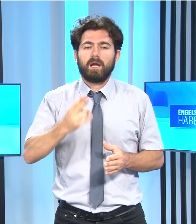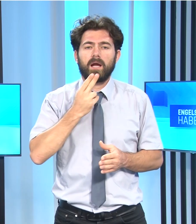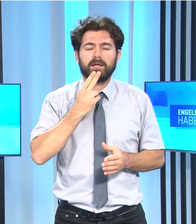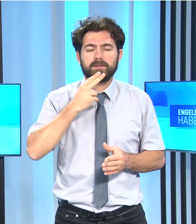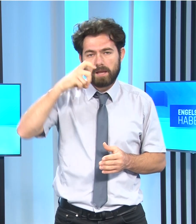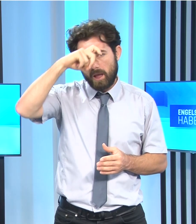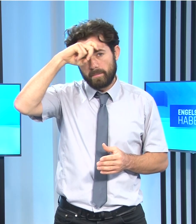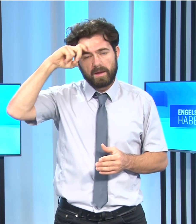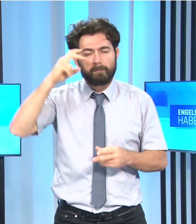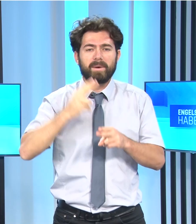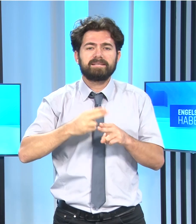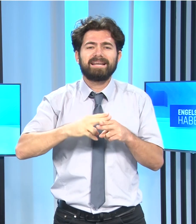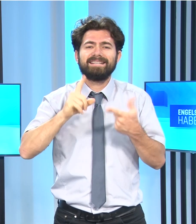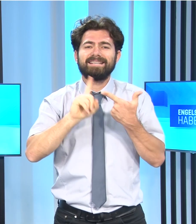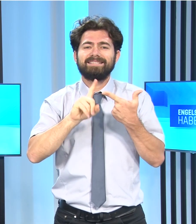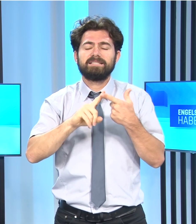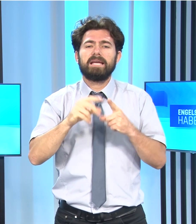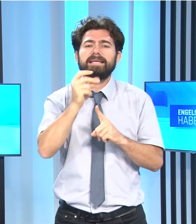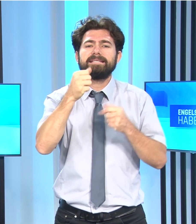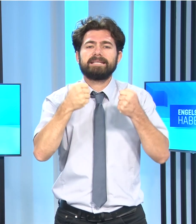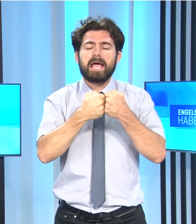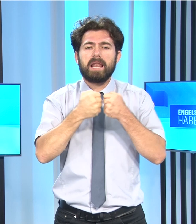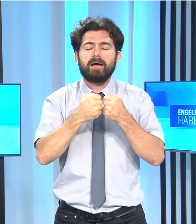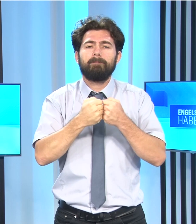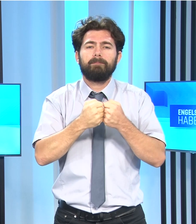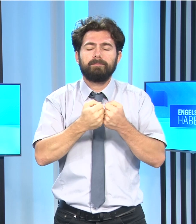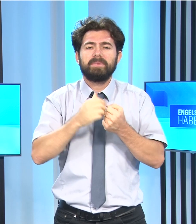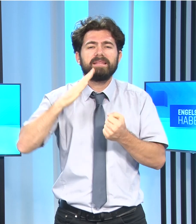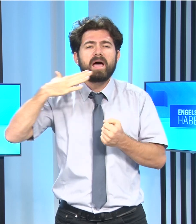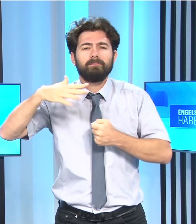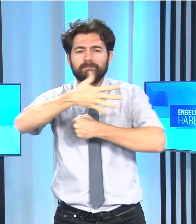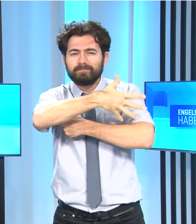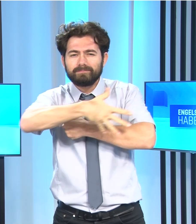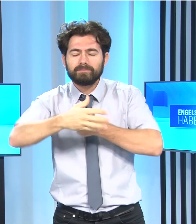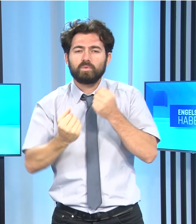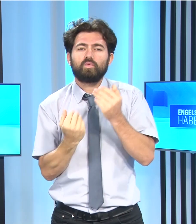Kadın emeği pazarının ikincisi İskele Mackenzie plajında kuruldu.